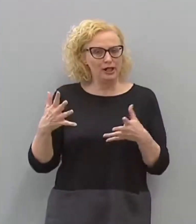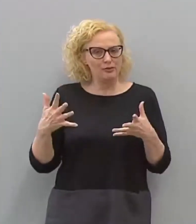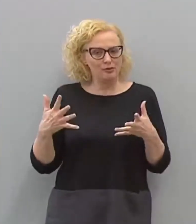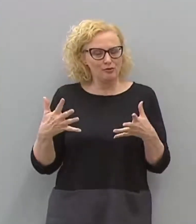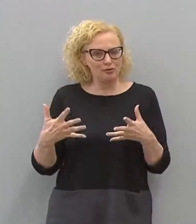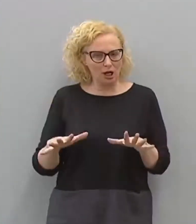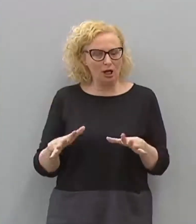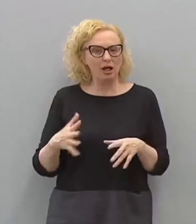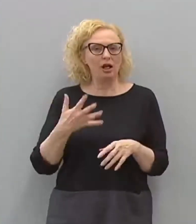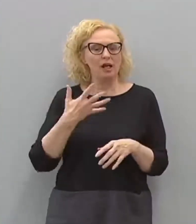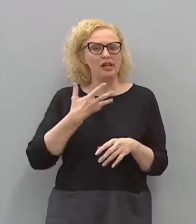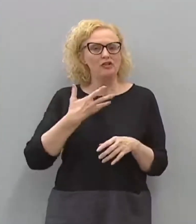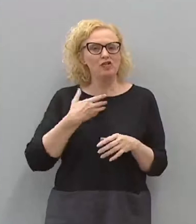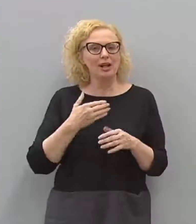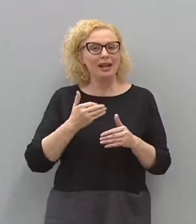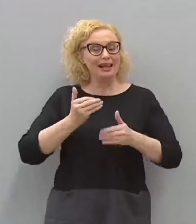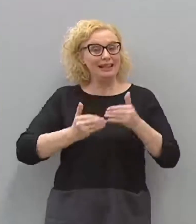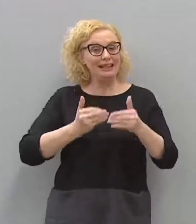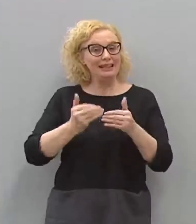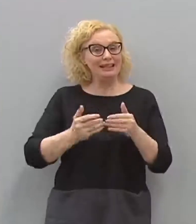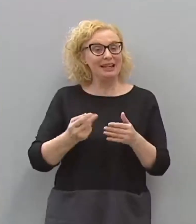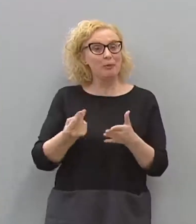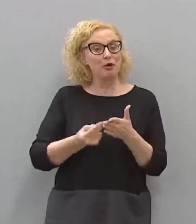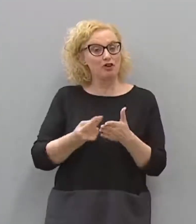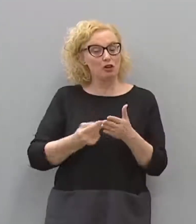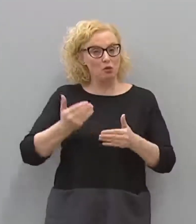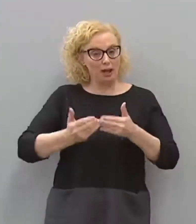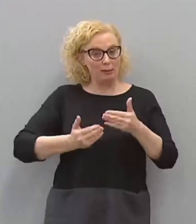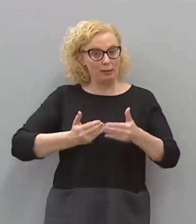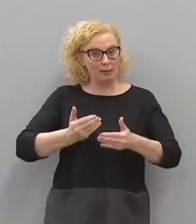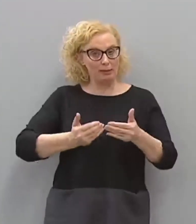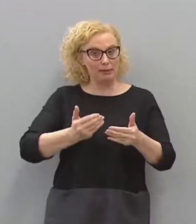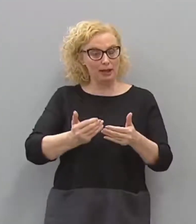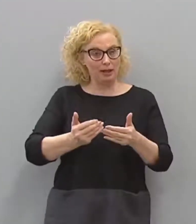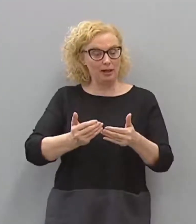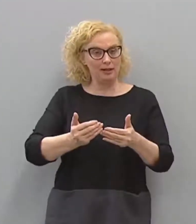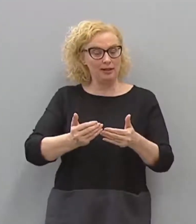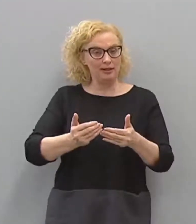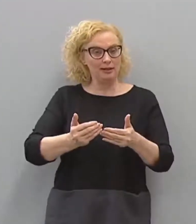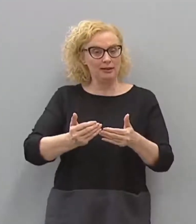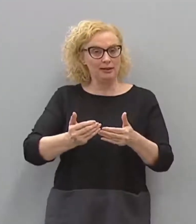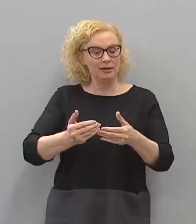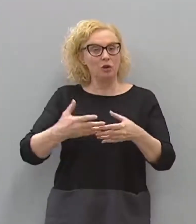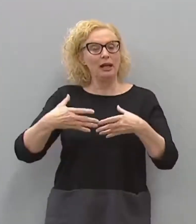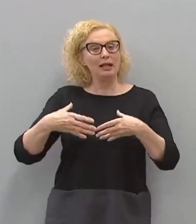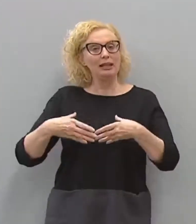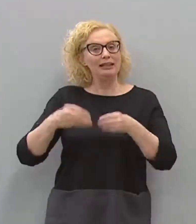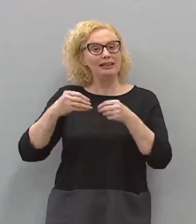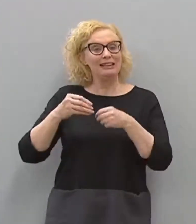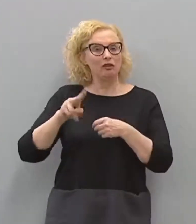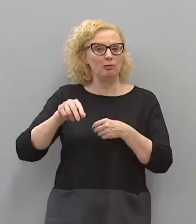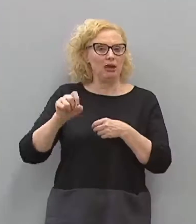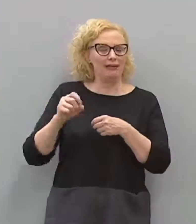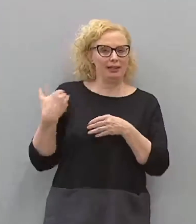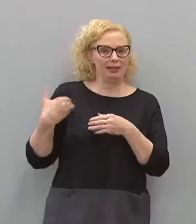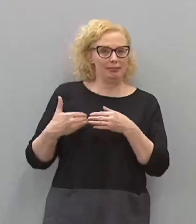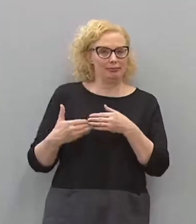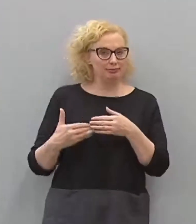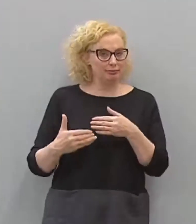iter progettuale che comunque è stato avviato nel corso dell'anno dell'anno scorso perché sono